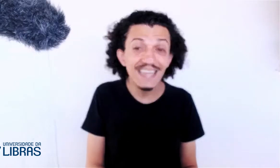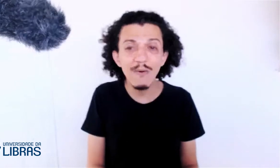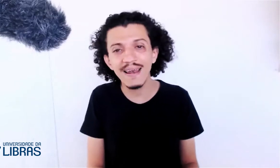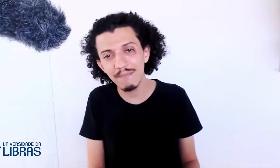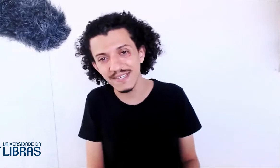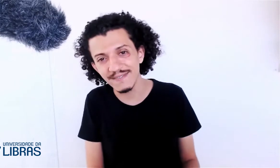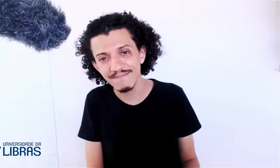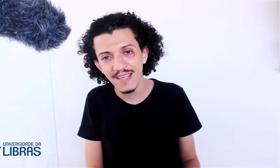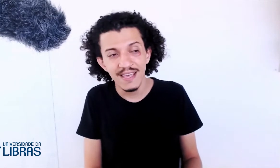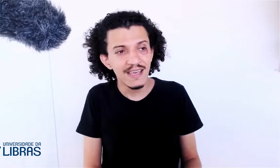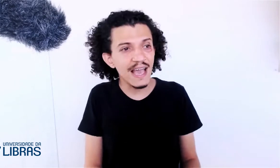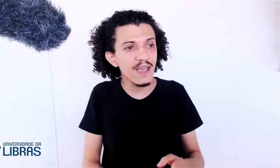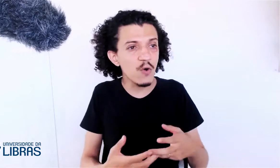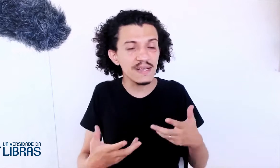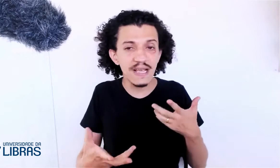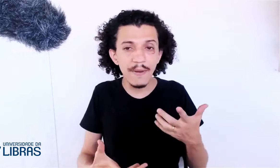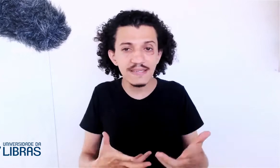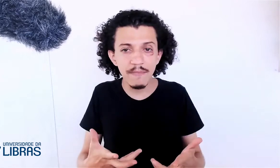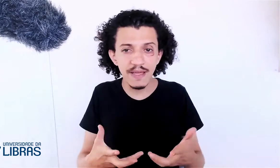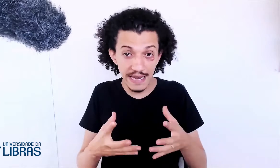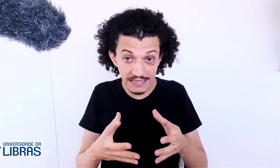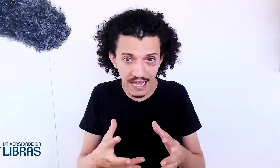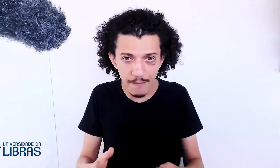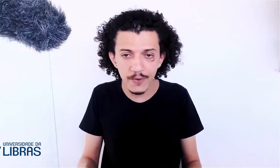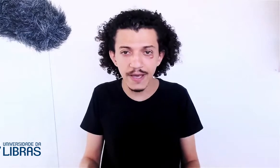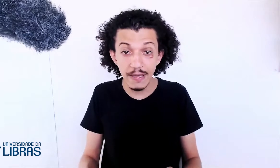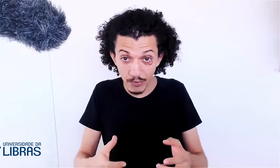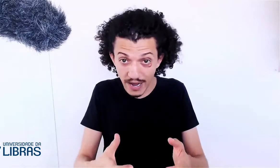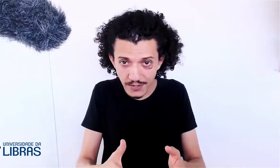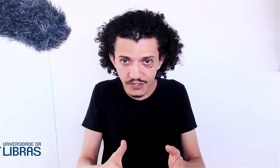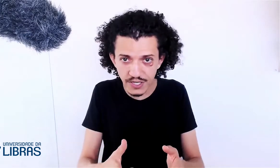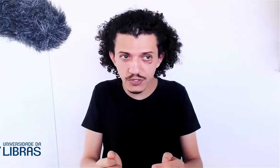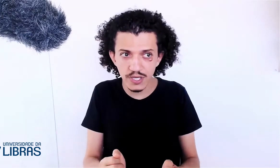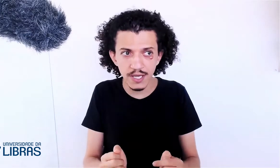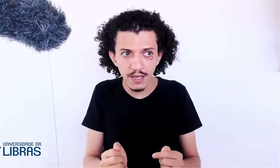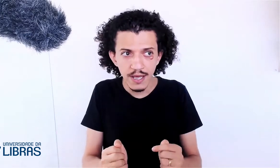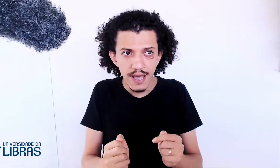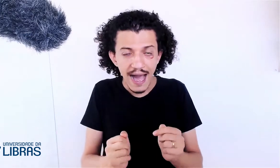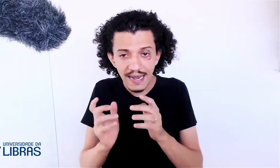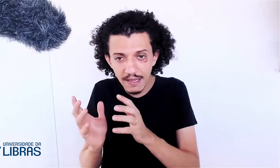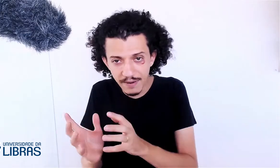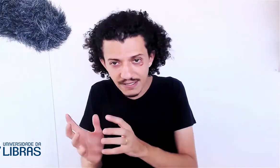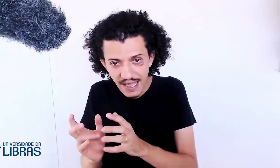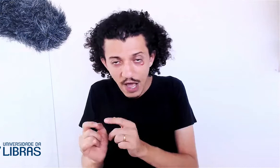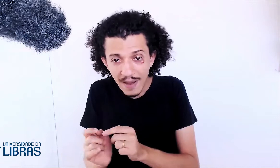não a Libras. E aí eu comecei a perceber, nessa época aí, por causa disso, de que a Libras é uma